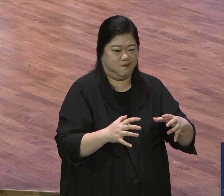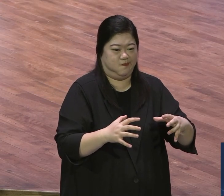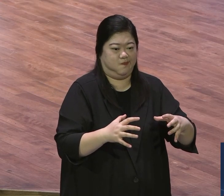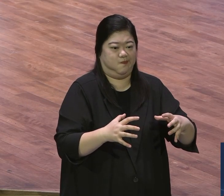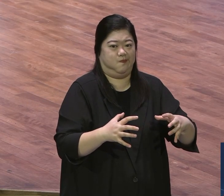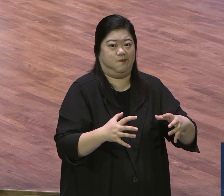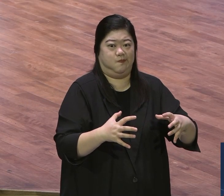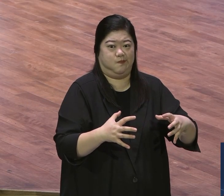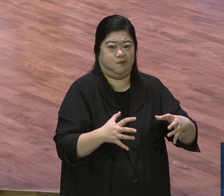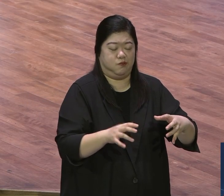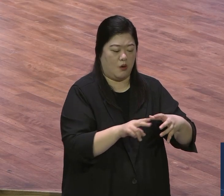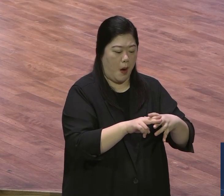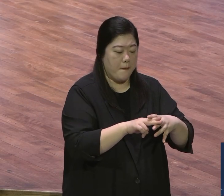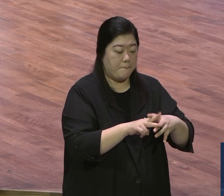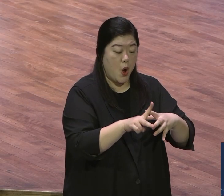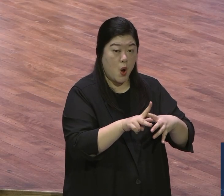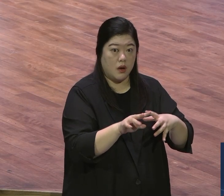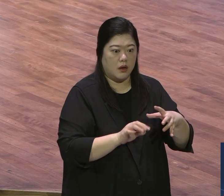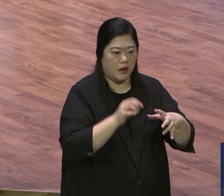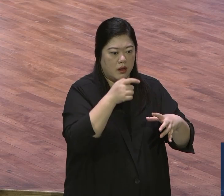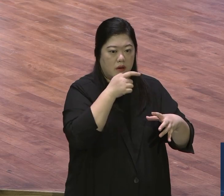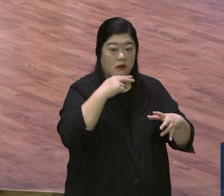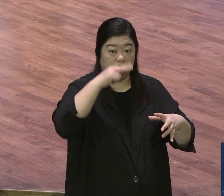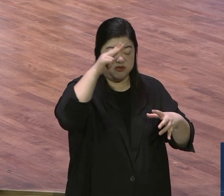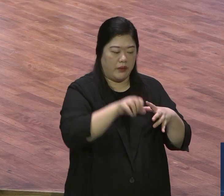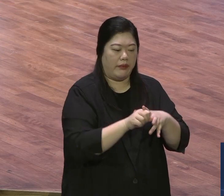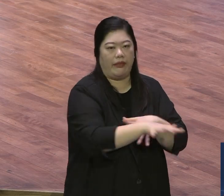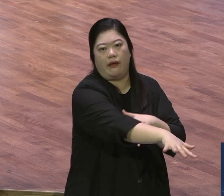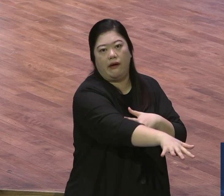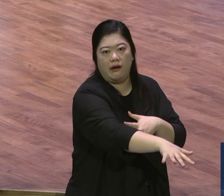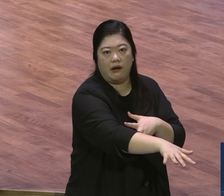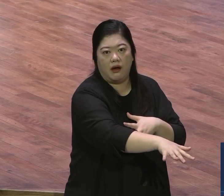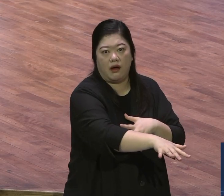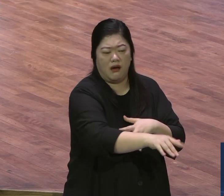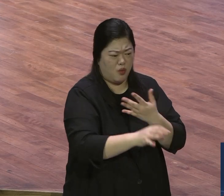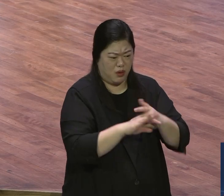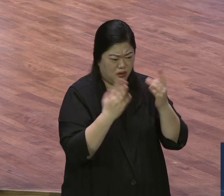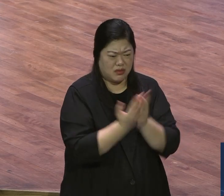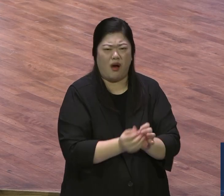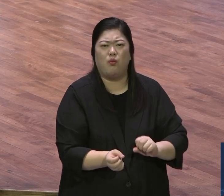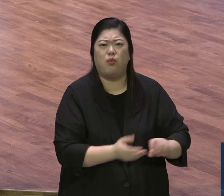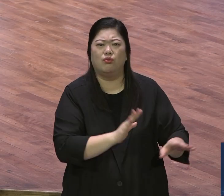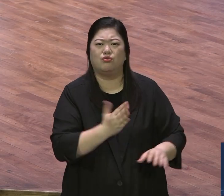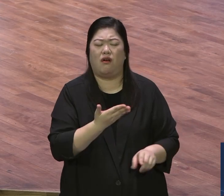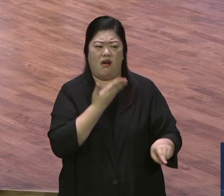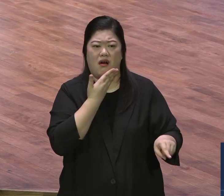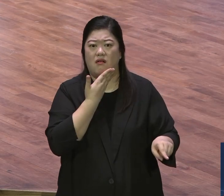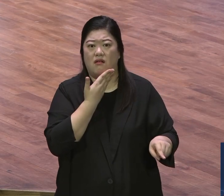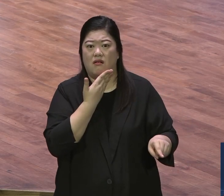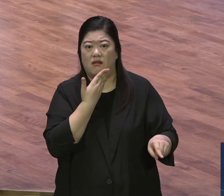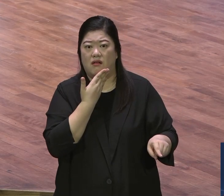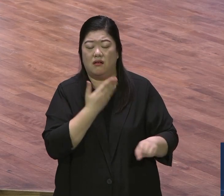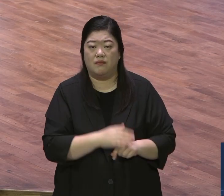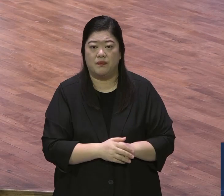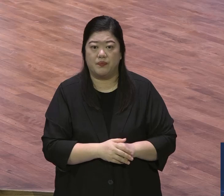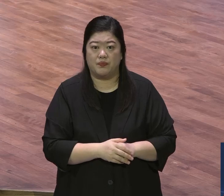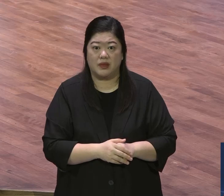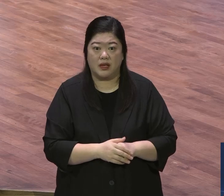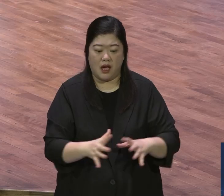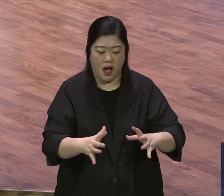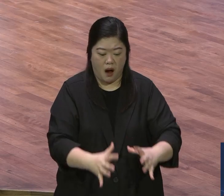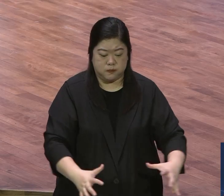여기서 낡은 이 가죽부대가 뭐예요 새로운 보금을 감당할 수 없는 율법체질을